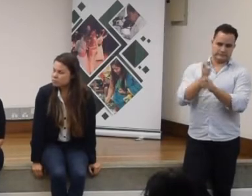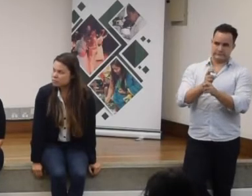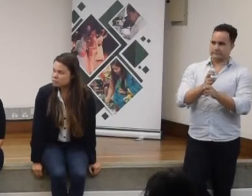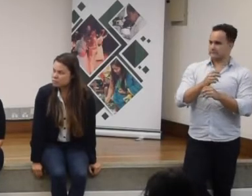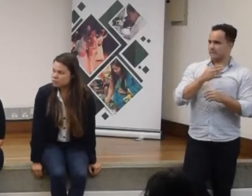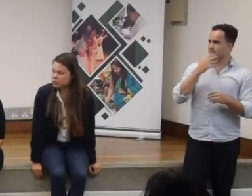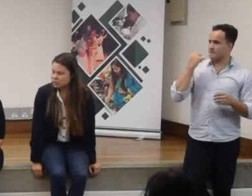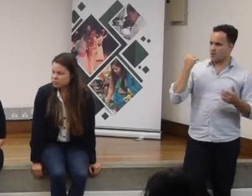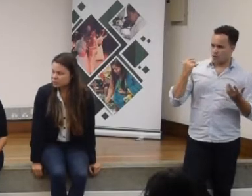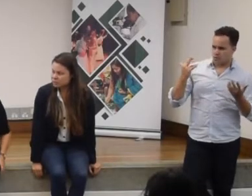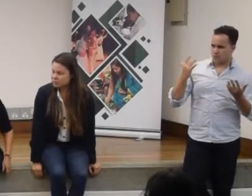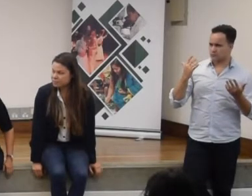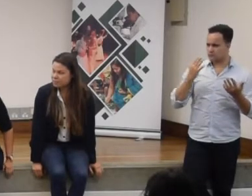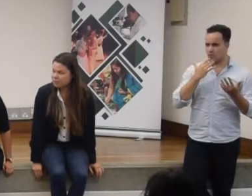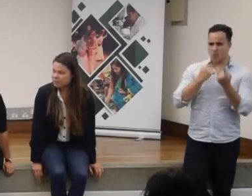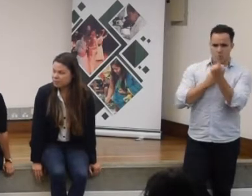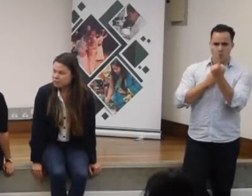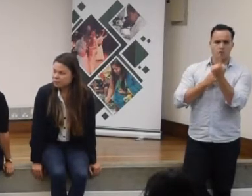trabajar.